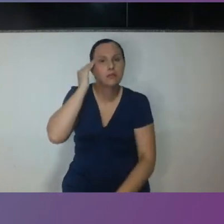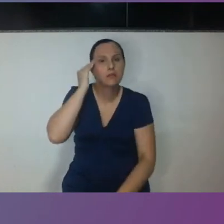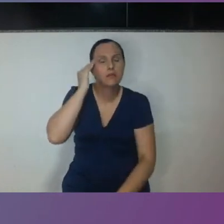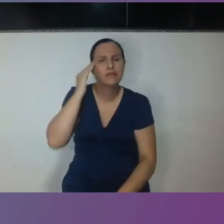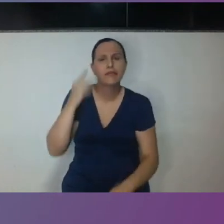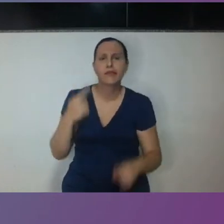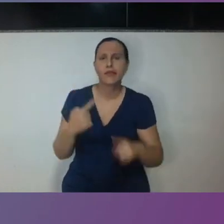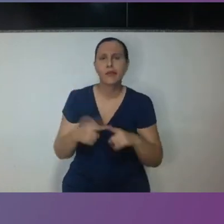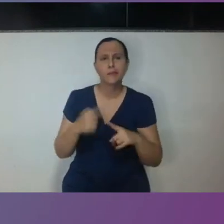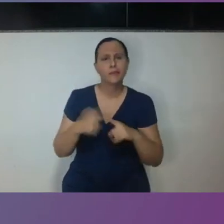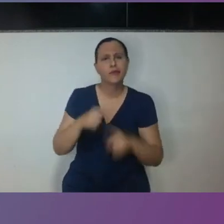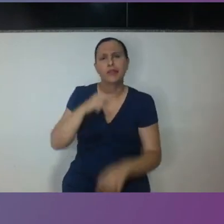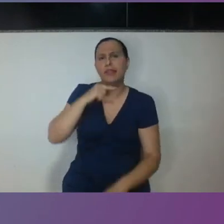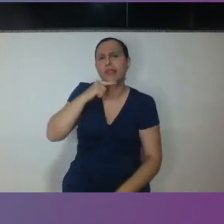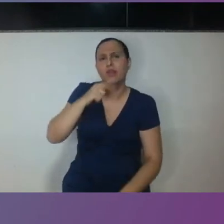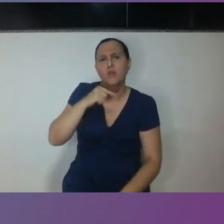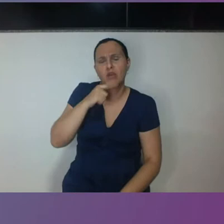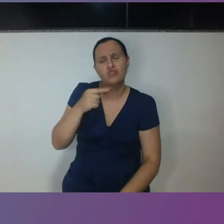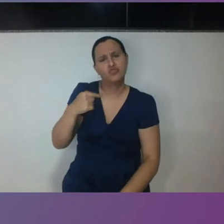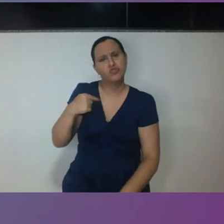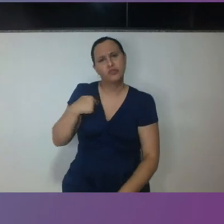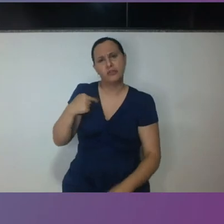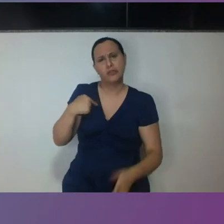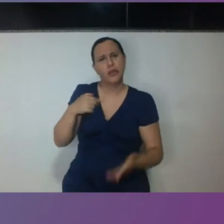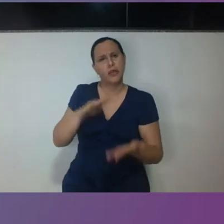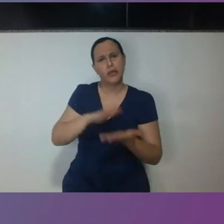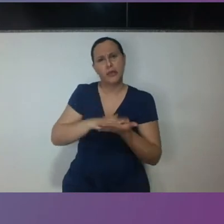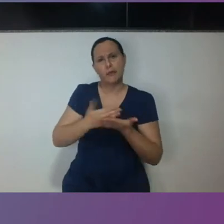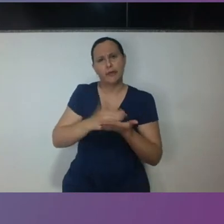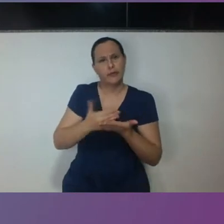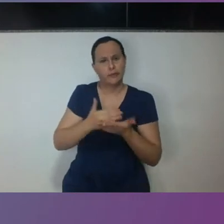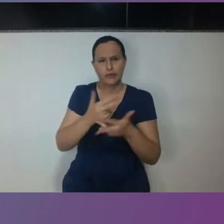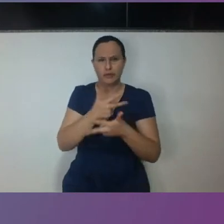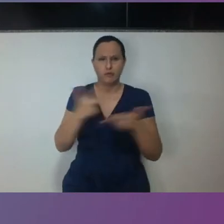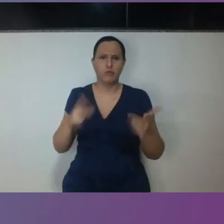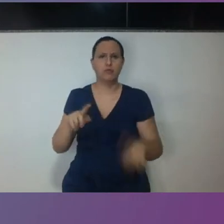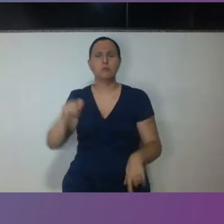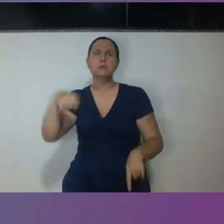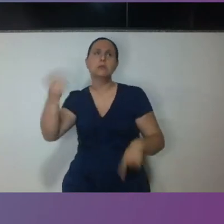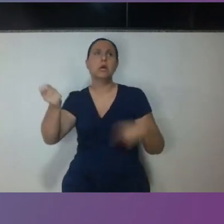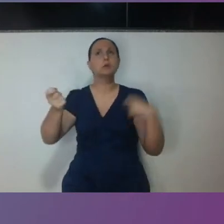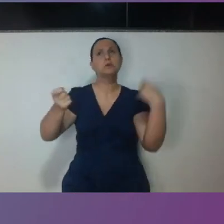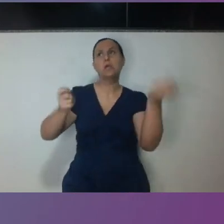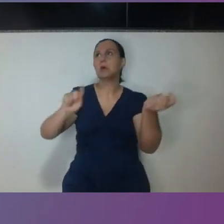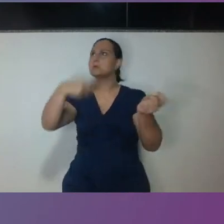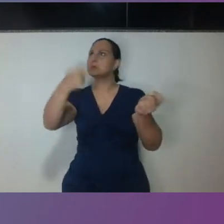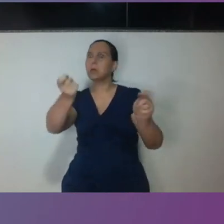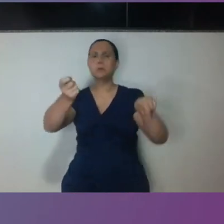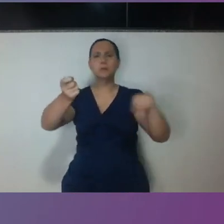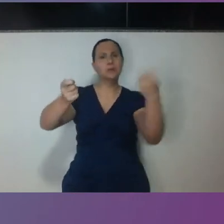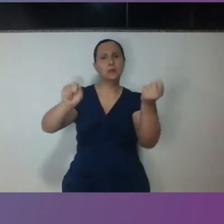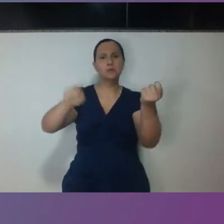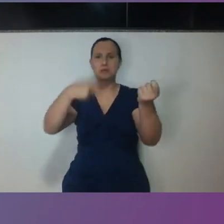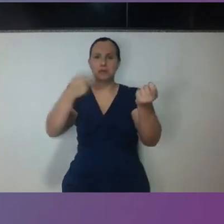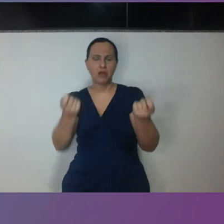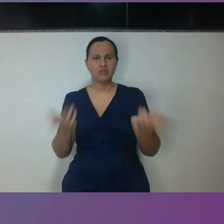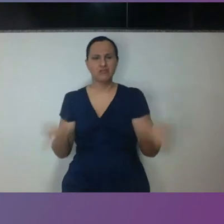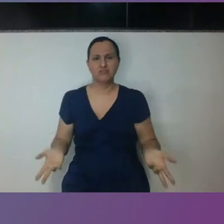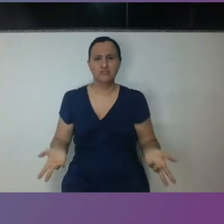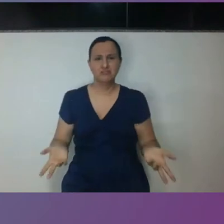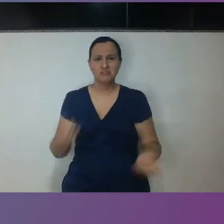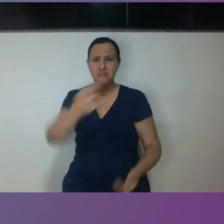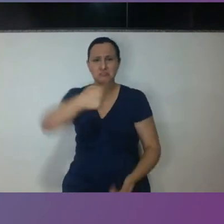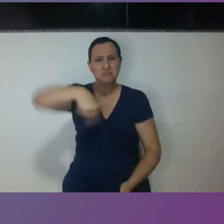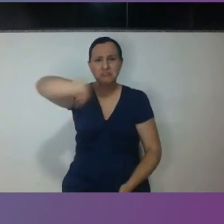num determinado espaço, fazer meia dúzia de sinais que ninguém conhece e produzir um